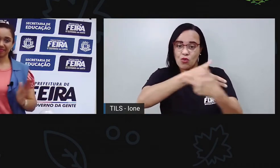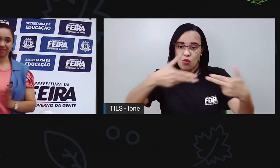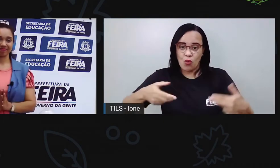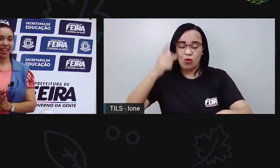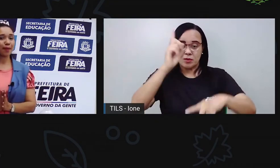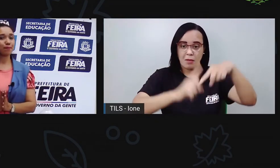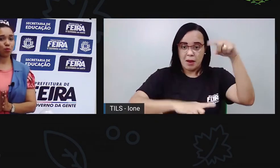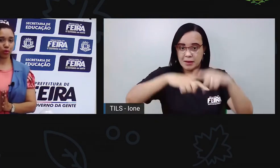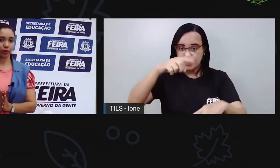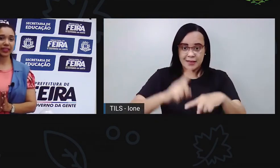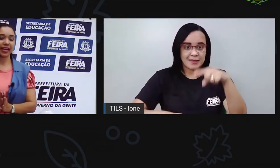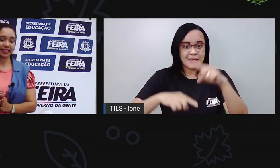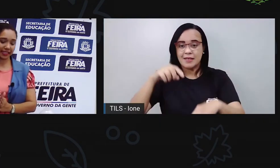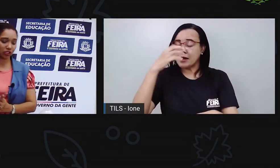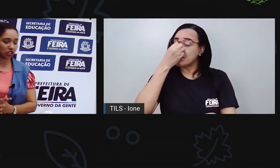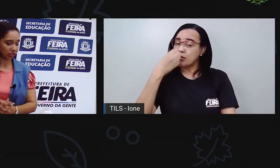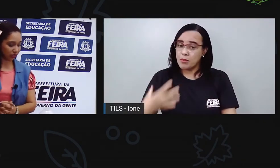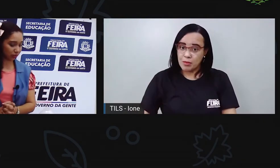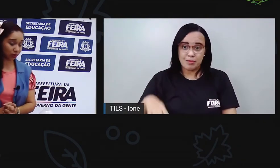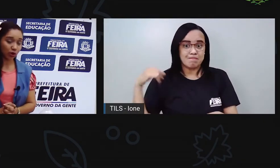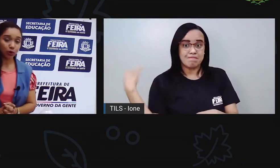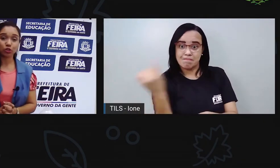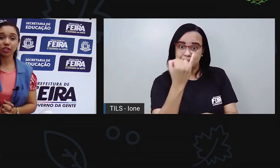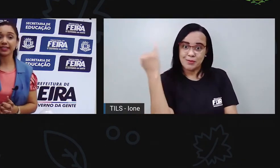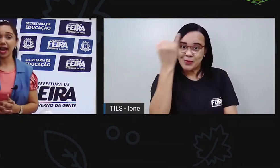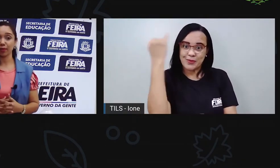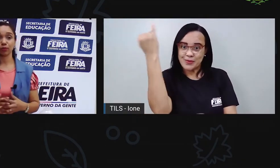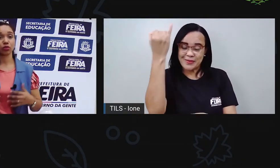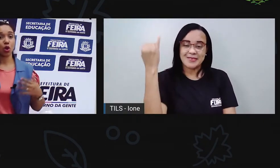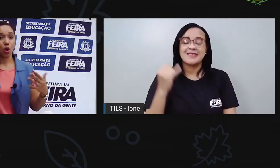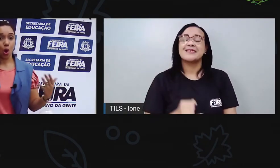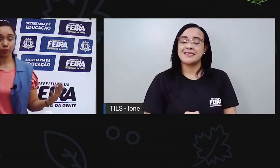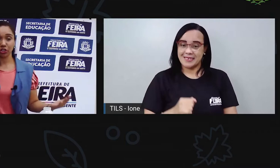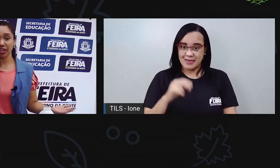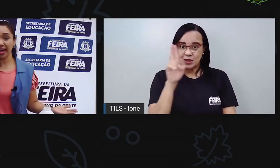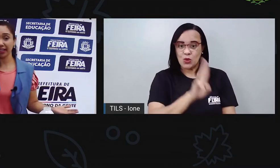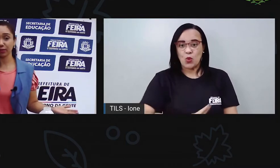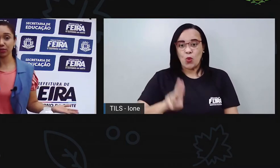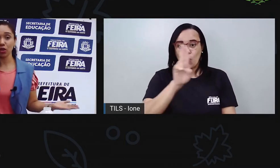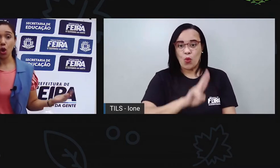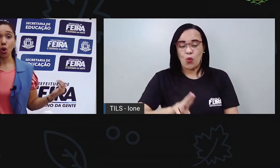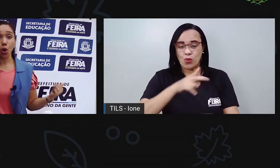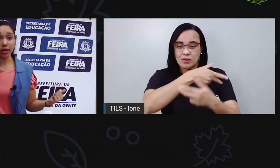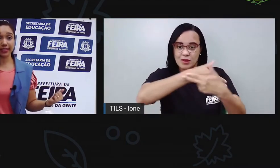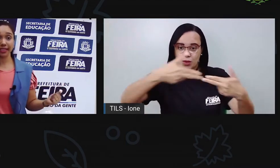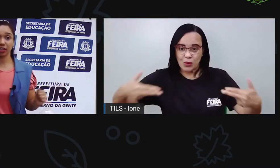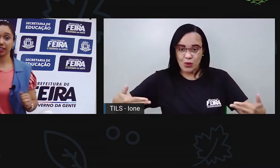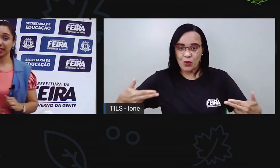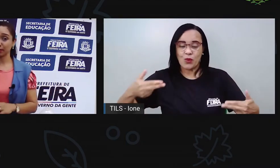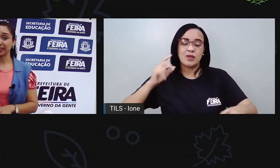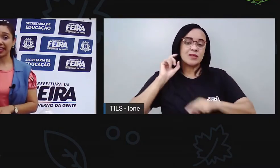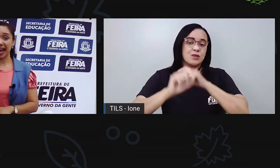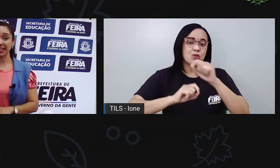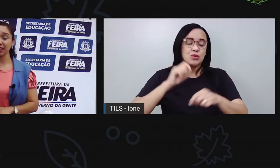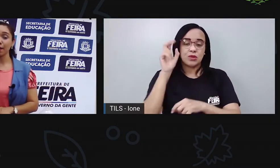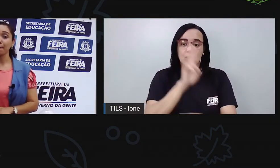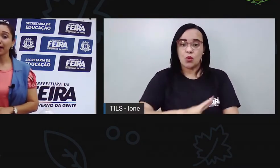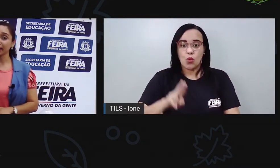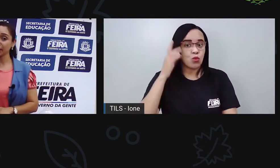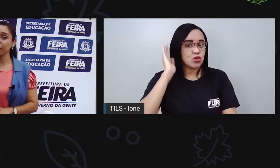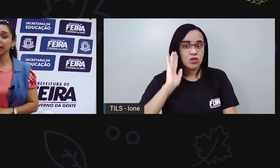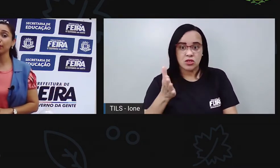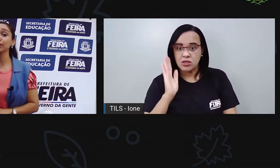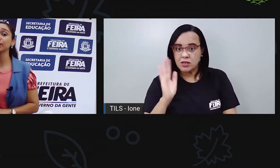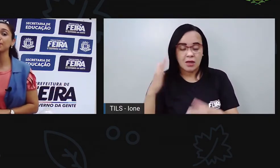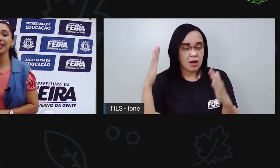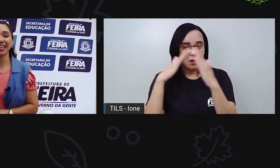reaproveitar. É muito interessante isso. Utilizarmos objetos, coisas que nós temos em casa, para